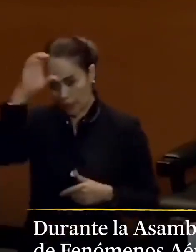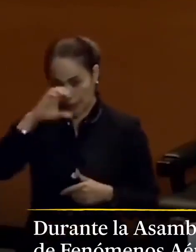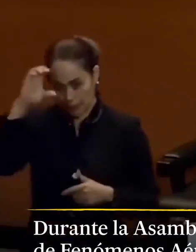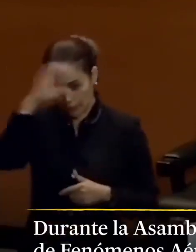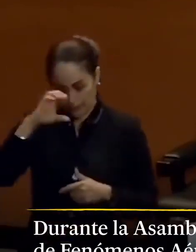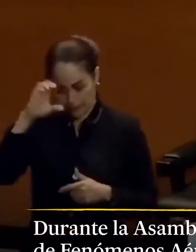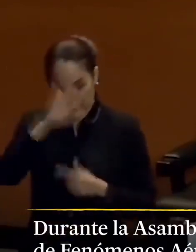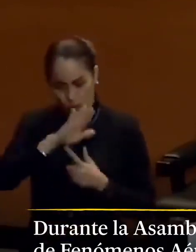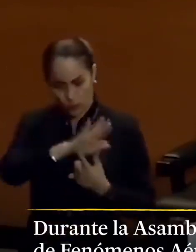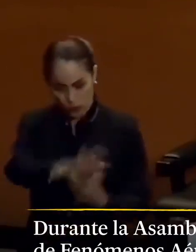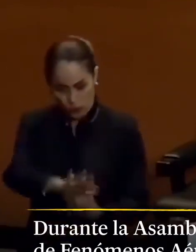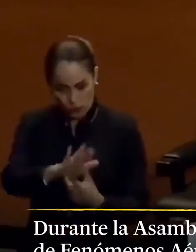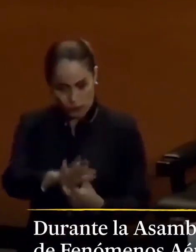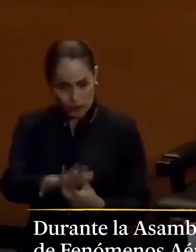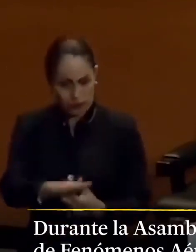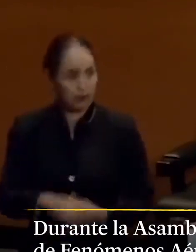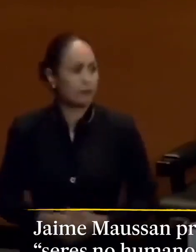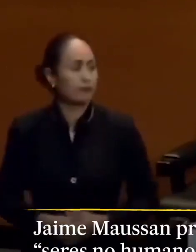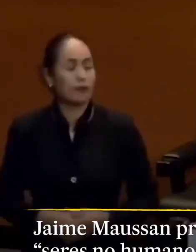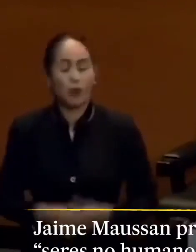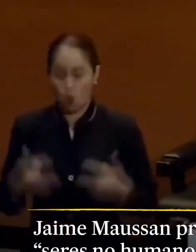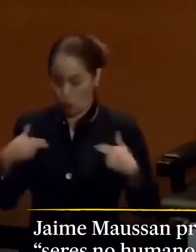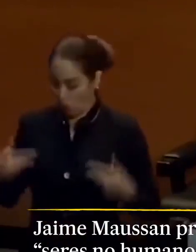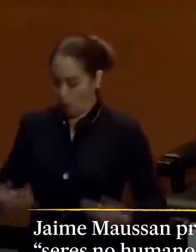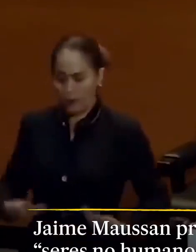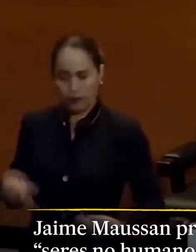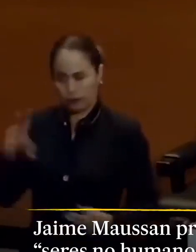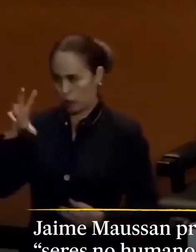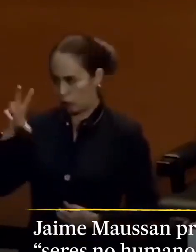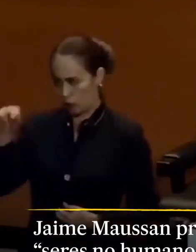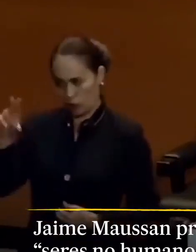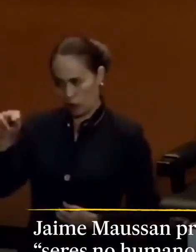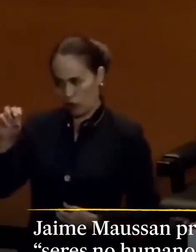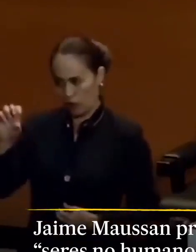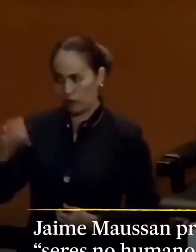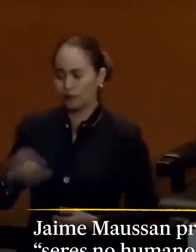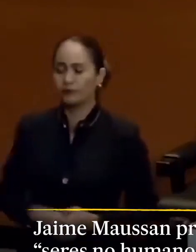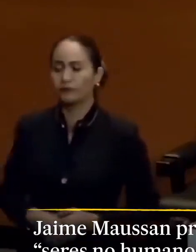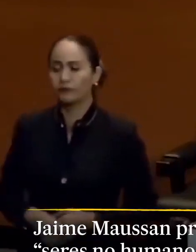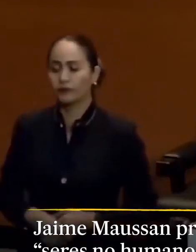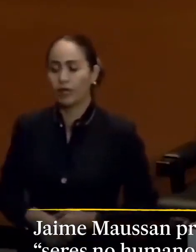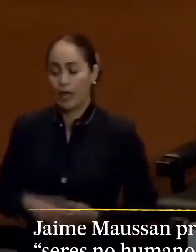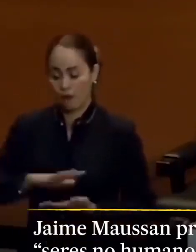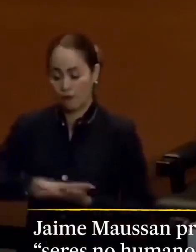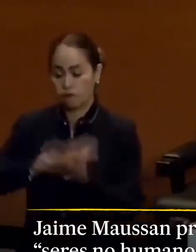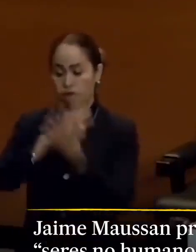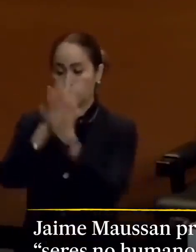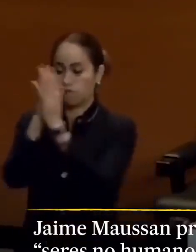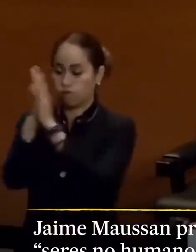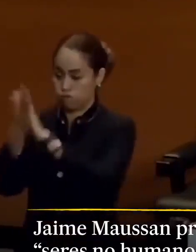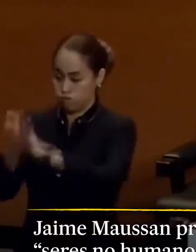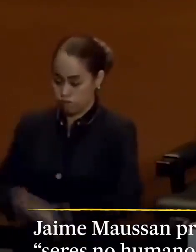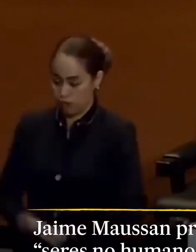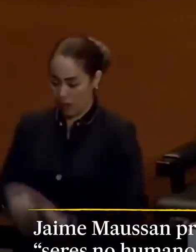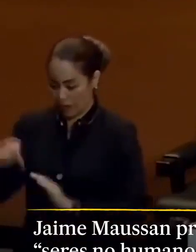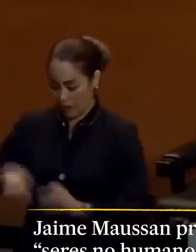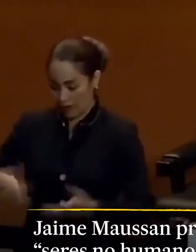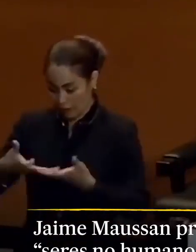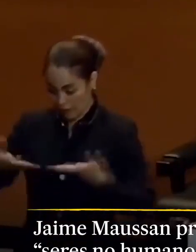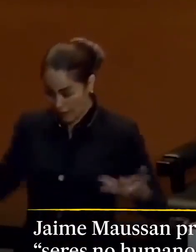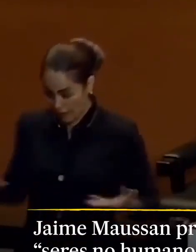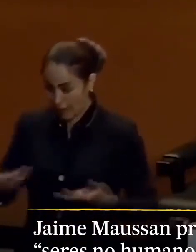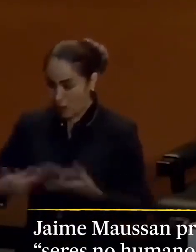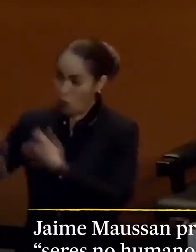aquí, son seres no humanos, que no son parte de nuestra evolución terrestre y